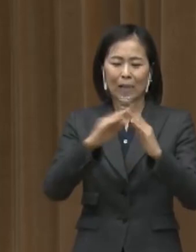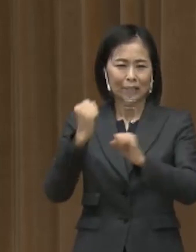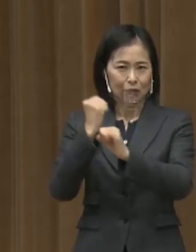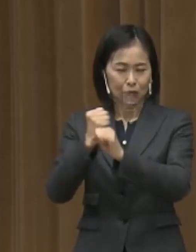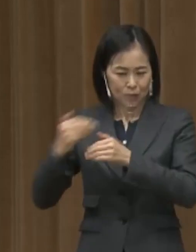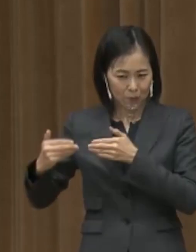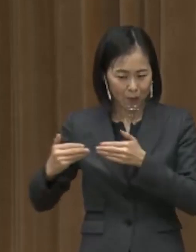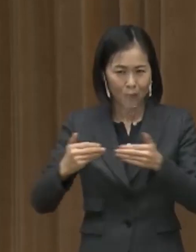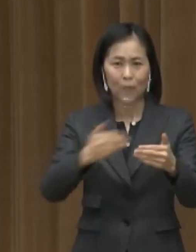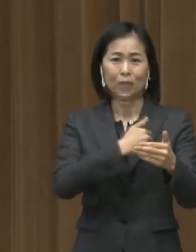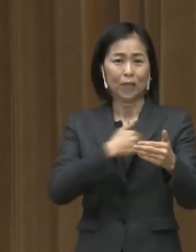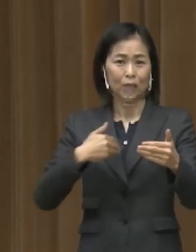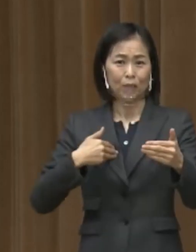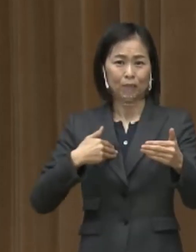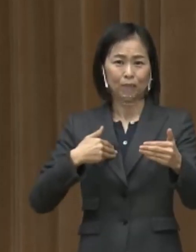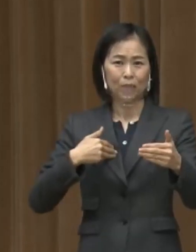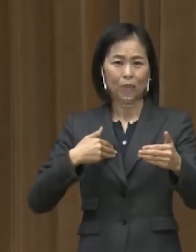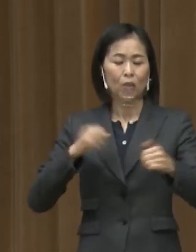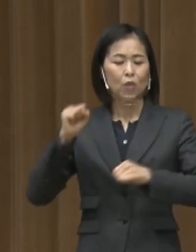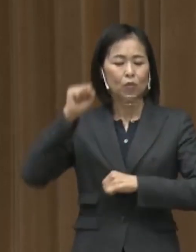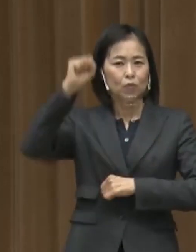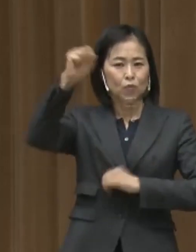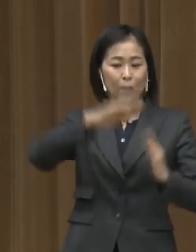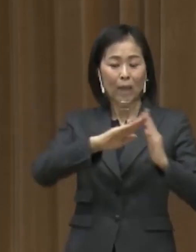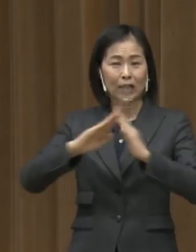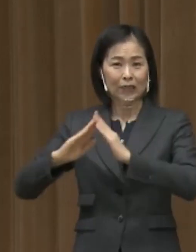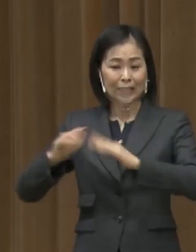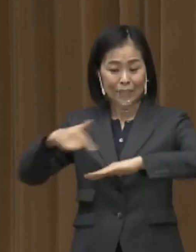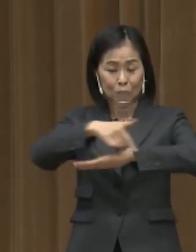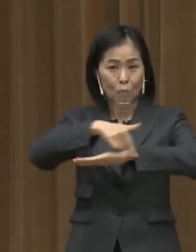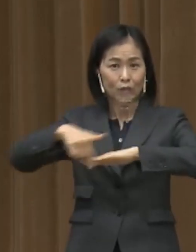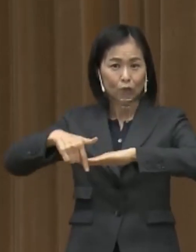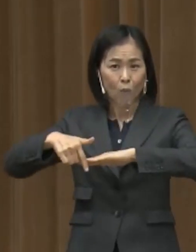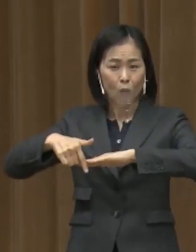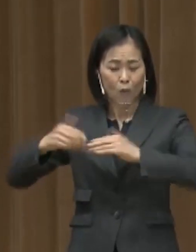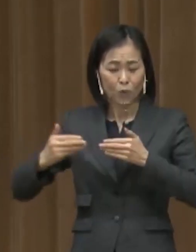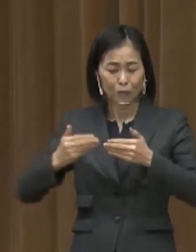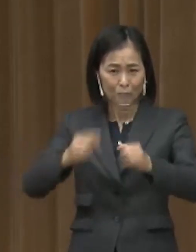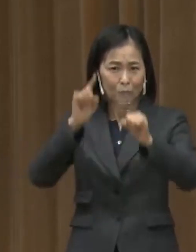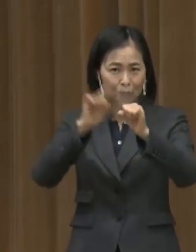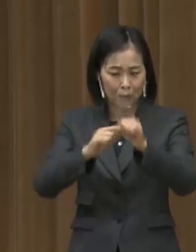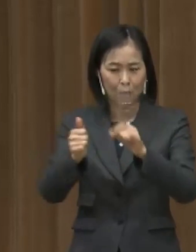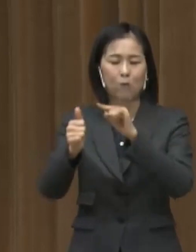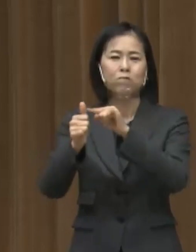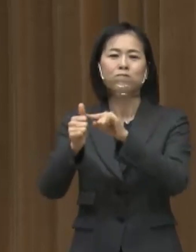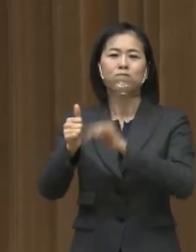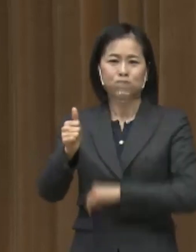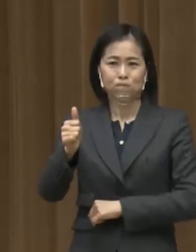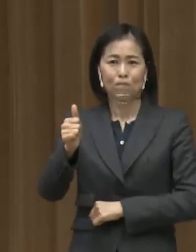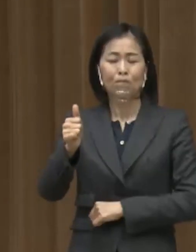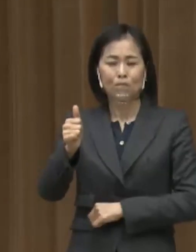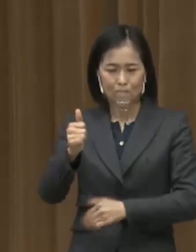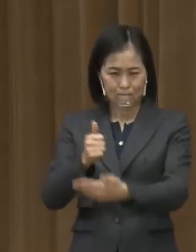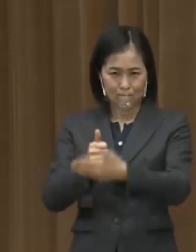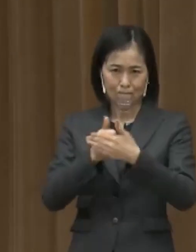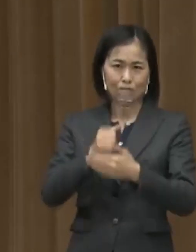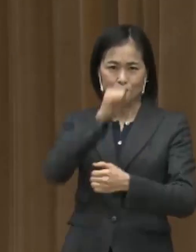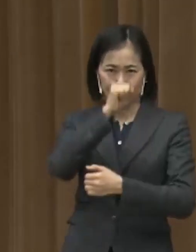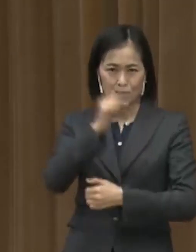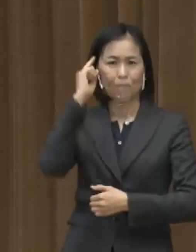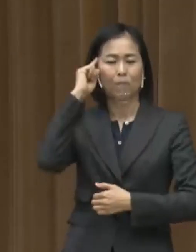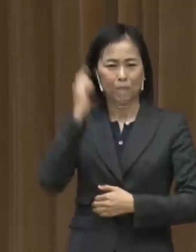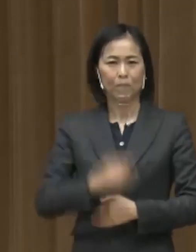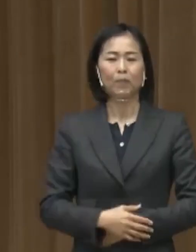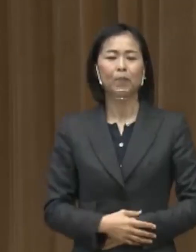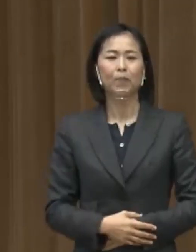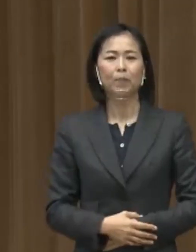する埼玉版スーパーシティプロジェクトの推進にあたり、その能力を遺憾なく発揮していただきたいと考